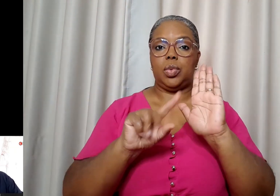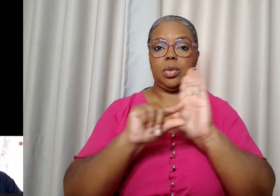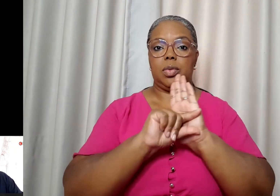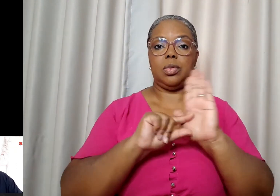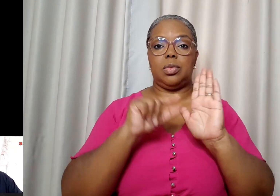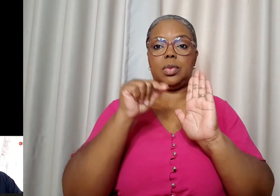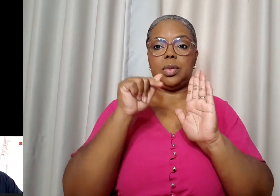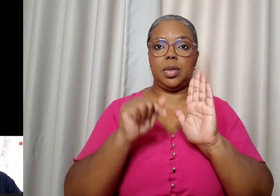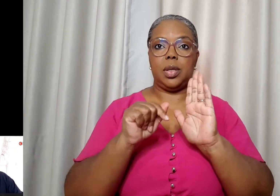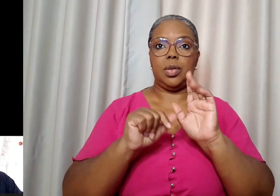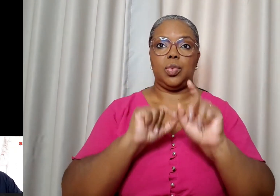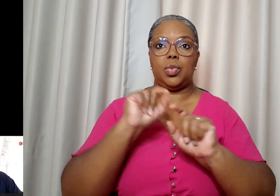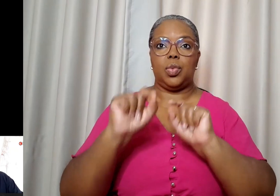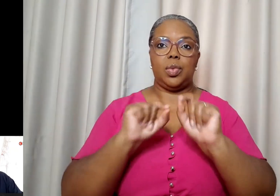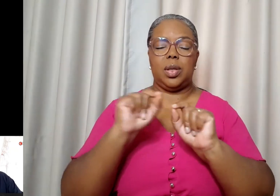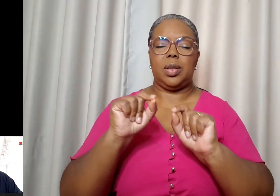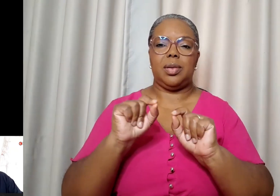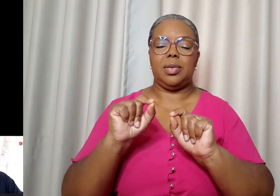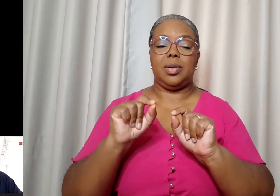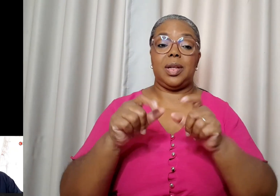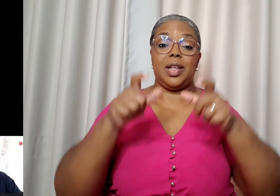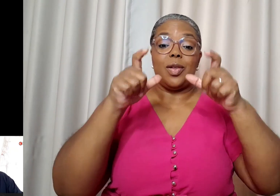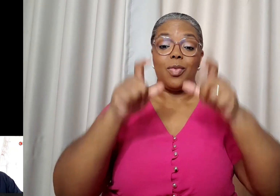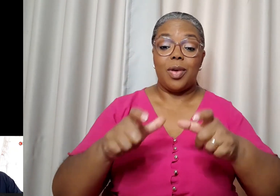do estábulo, da hospedaria.